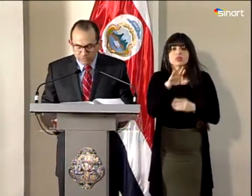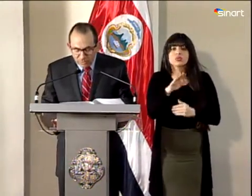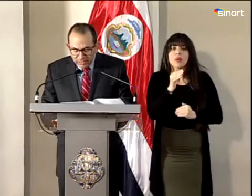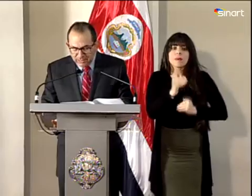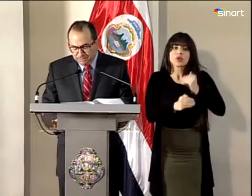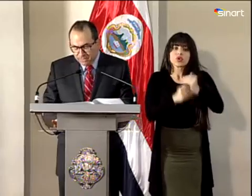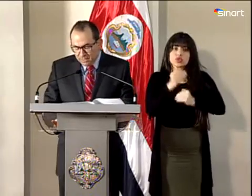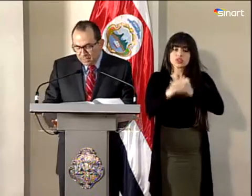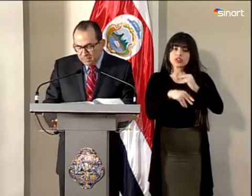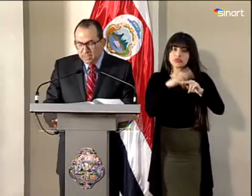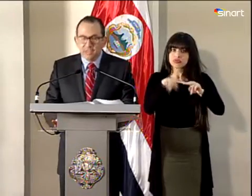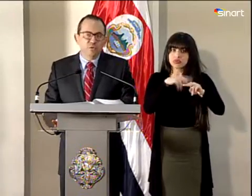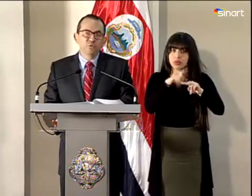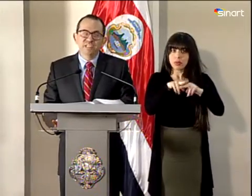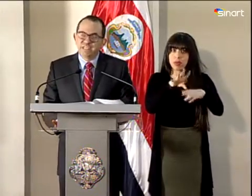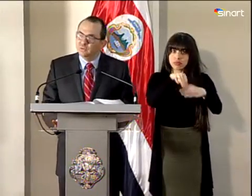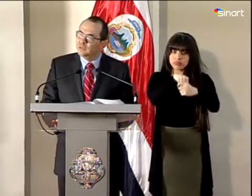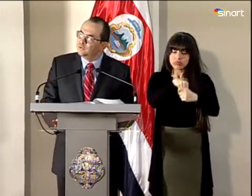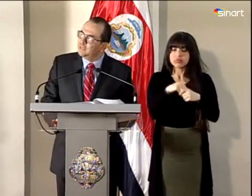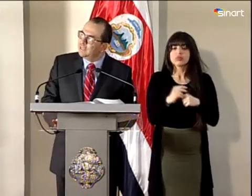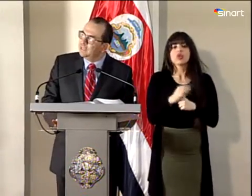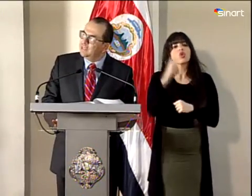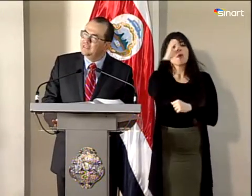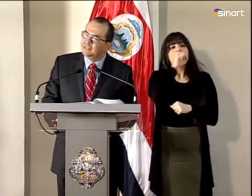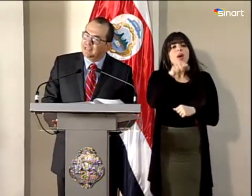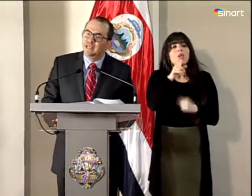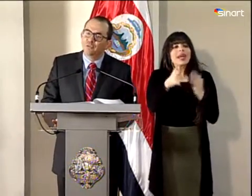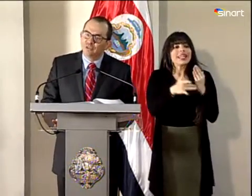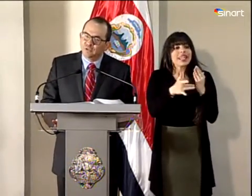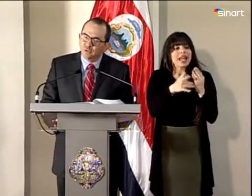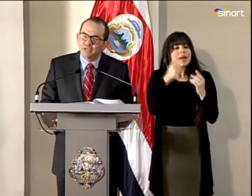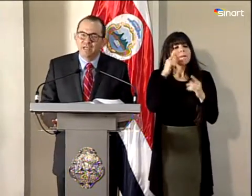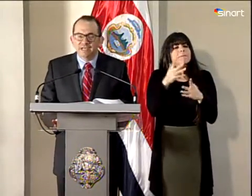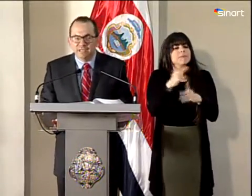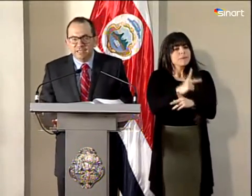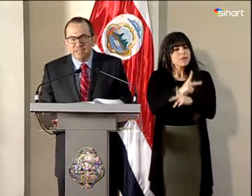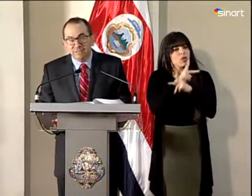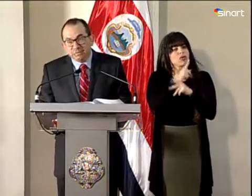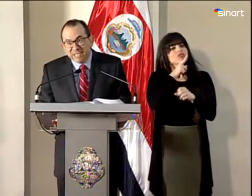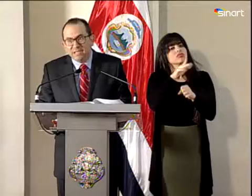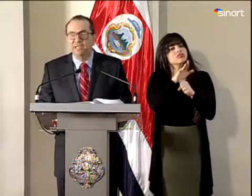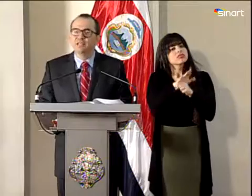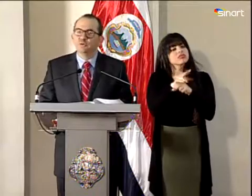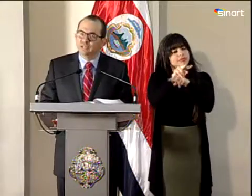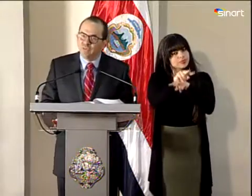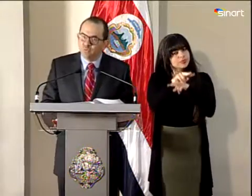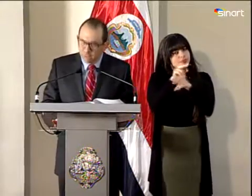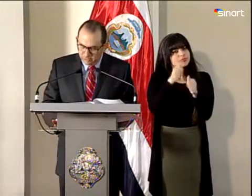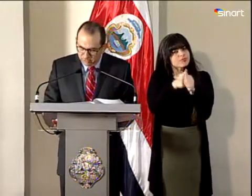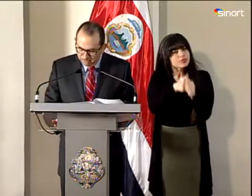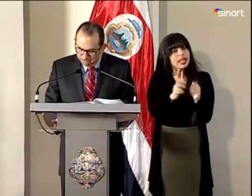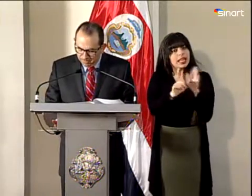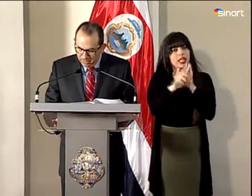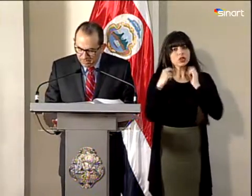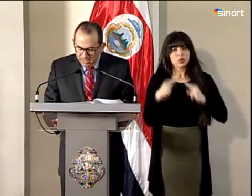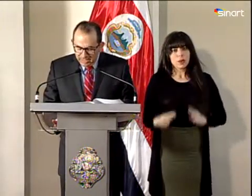procedimientos habituales, considerando que es una técnica destinada a la protección, a la garantía y la tutela de los derechos